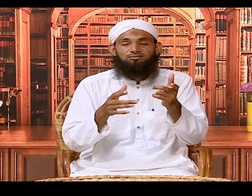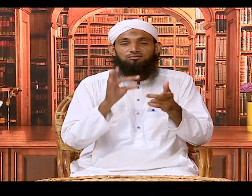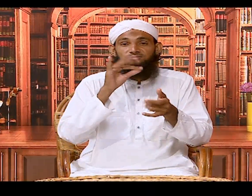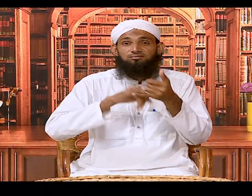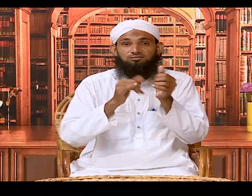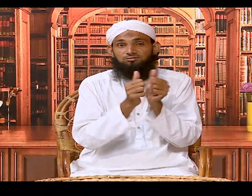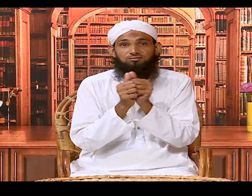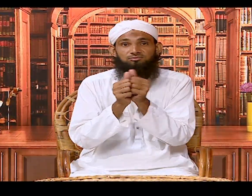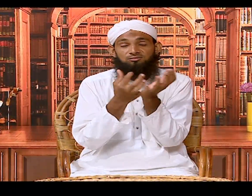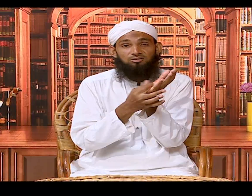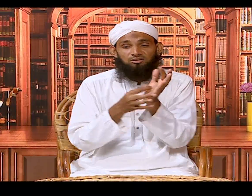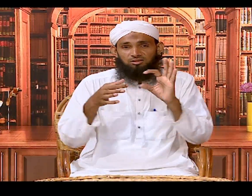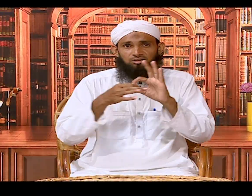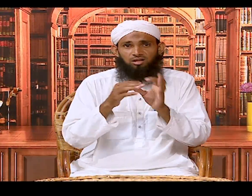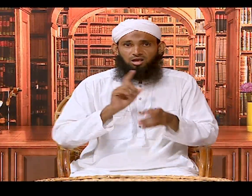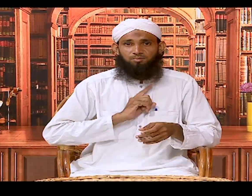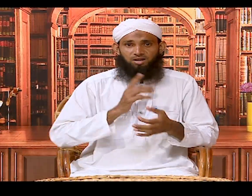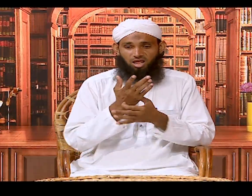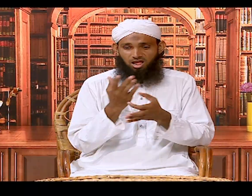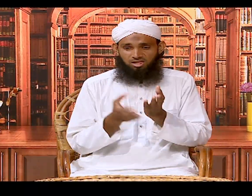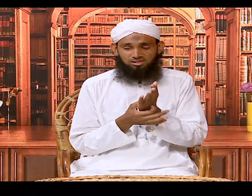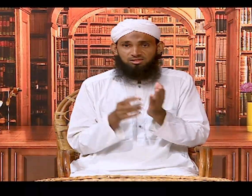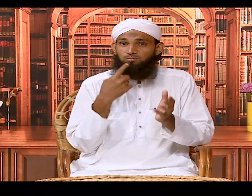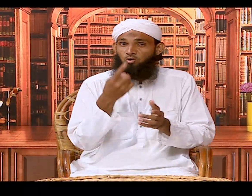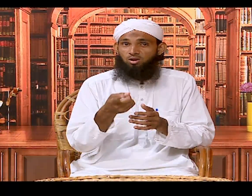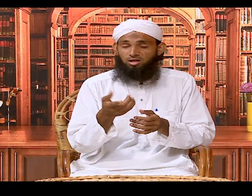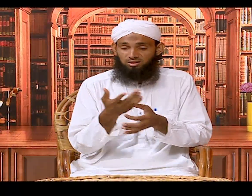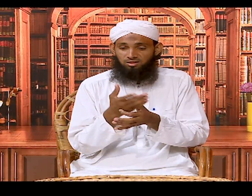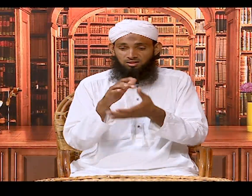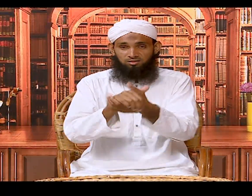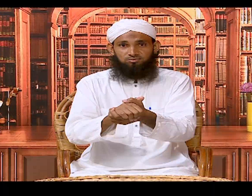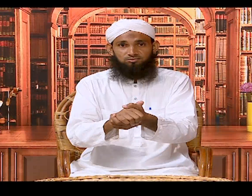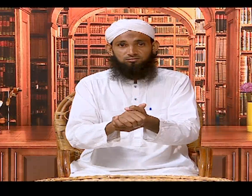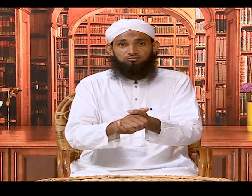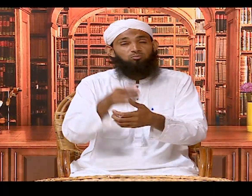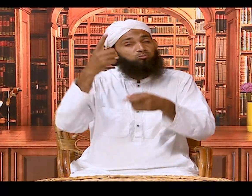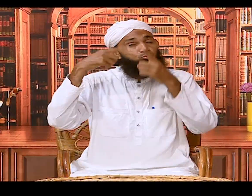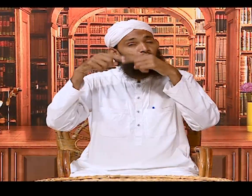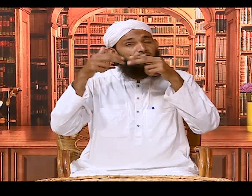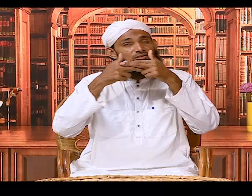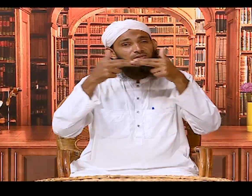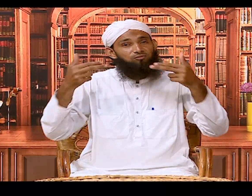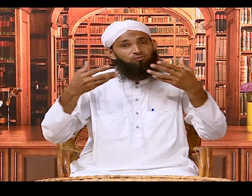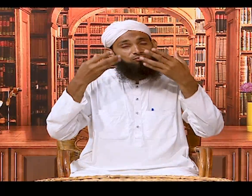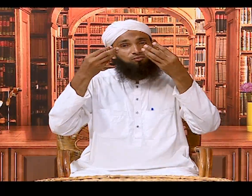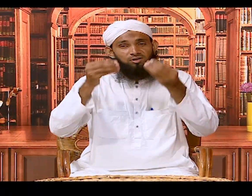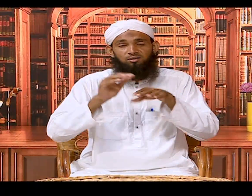اپنے ہاتھ کو حضرت عثمان غنی رضی اللہ عنہ کا ہاتھ فرمایا۔ ہجرت کا 6واں سال صلح حدیبیہ کا موقع